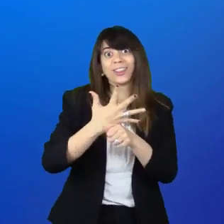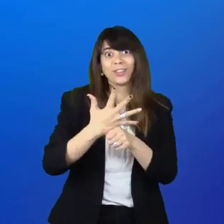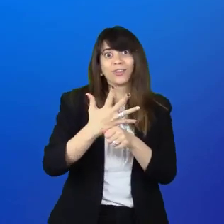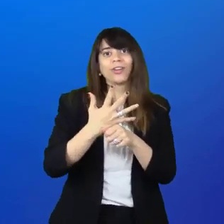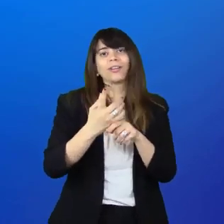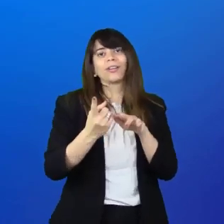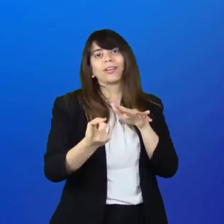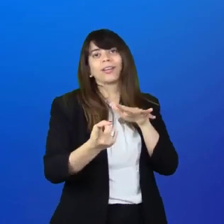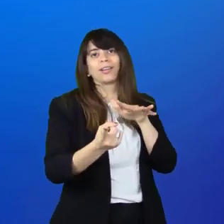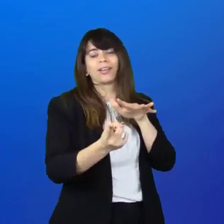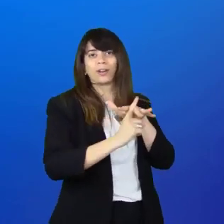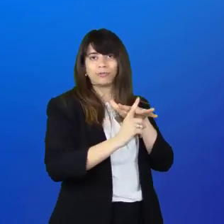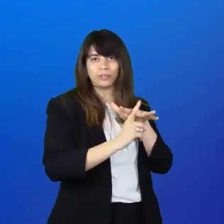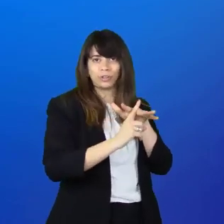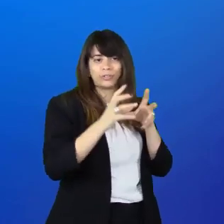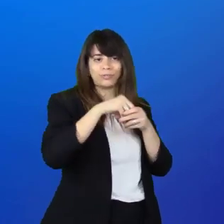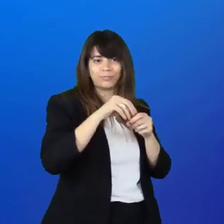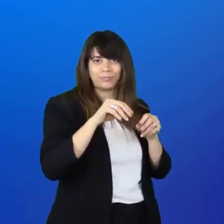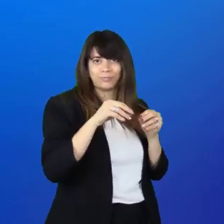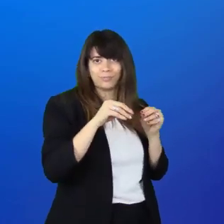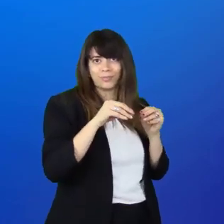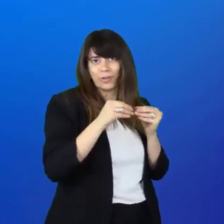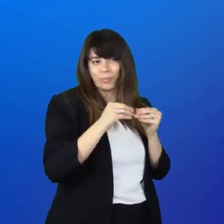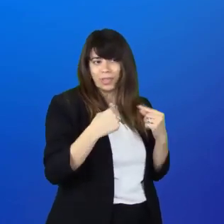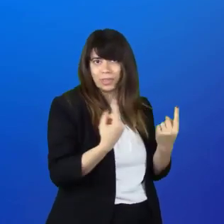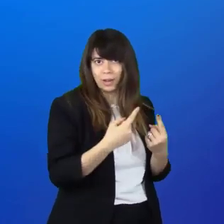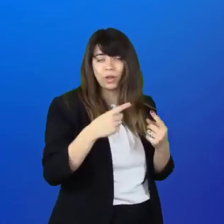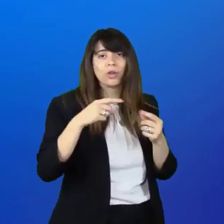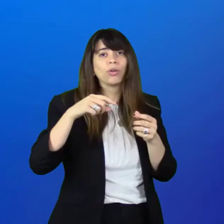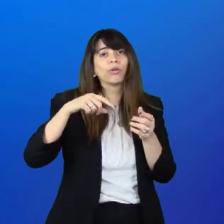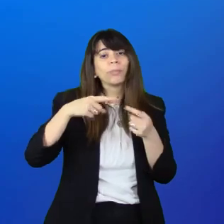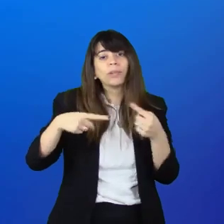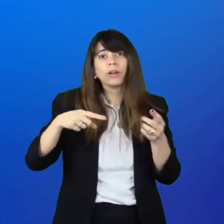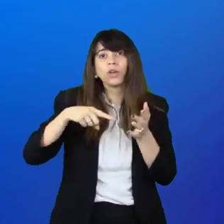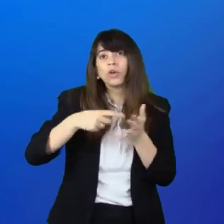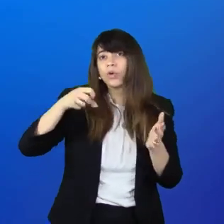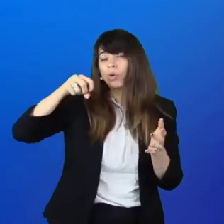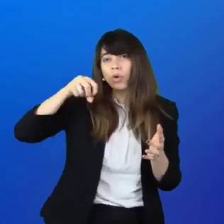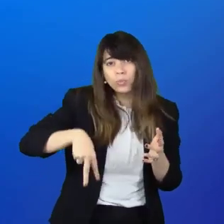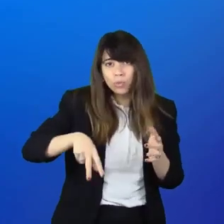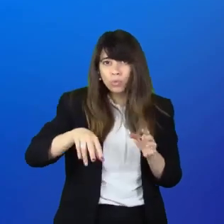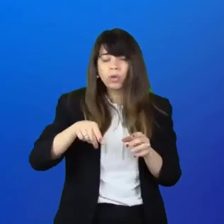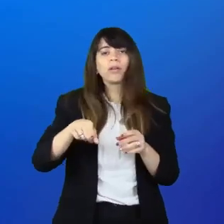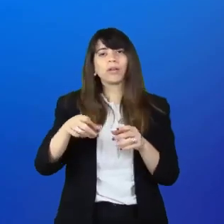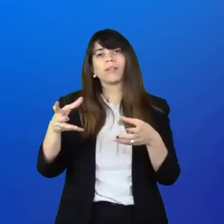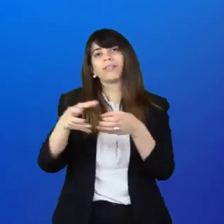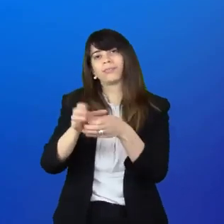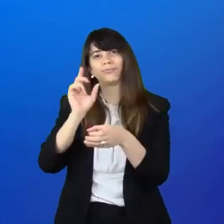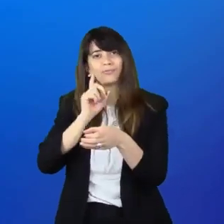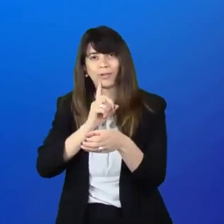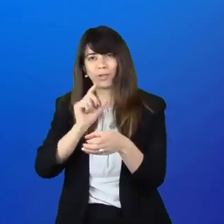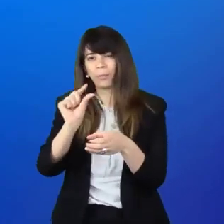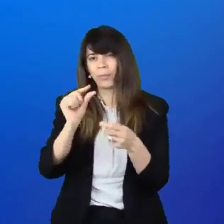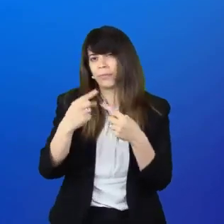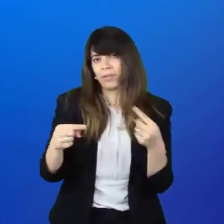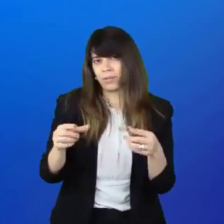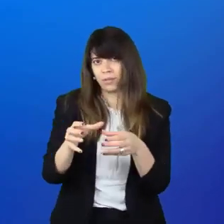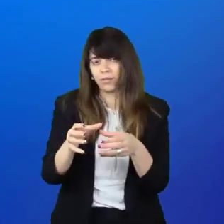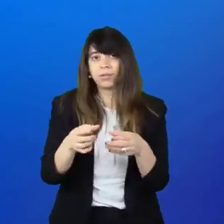Después, en quinto año, ya estábamos integrados con compañeros oyentes. Igual teníamos materias de tronco común, donde éramos